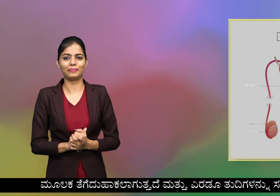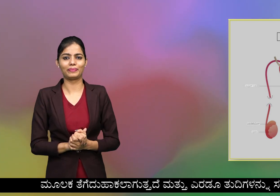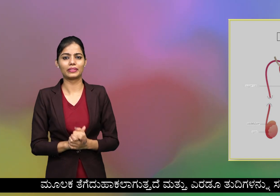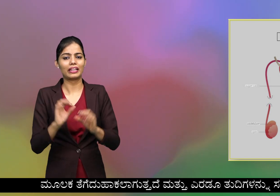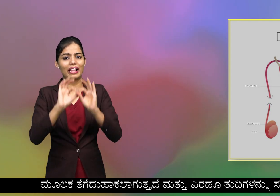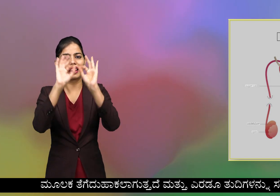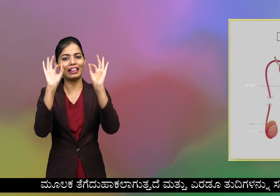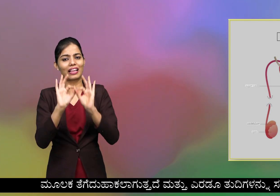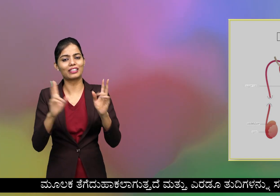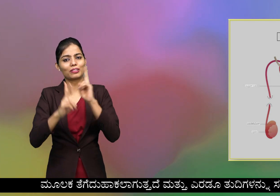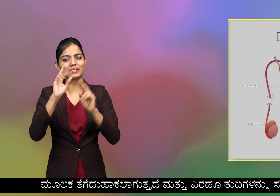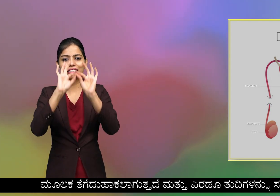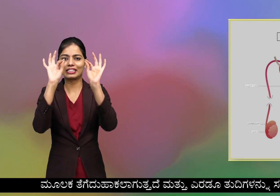ತುದಿಗಳನ್ನ ಸರಿಯಾಗಿ ಕಟ್ಟಲಾಗುತ್ತದೆ.